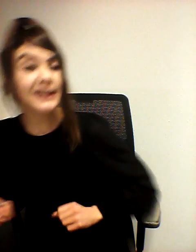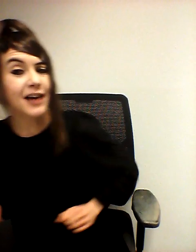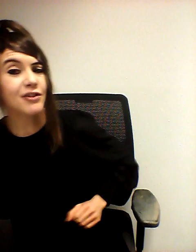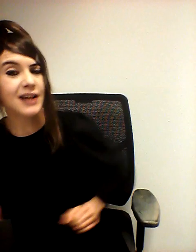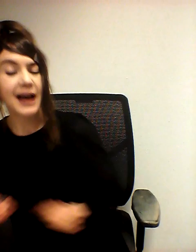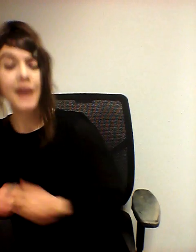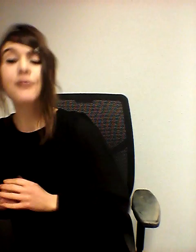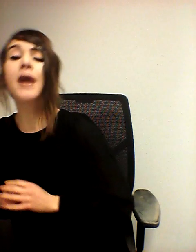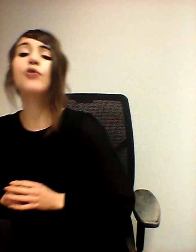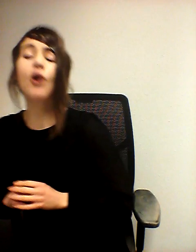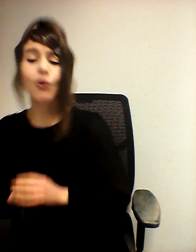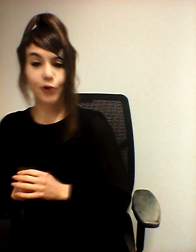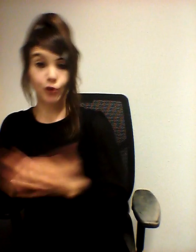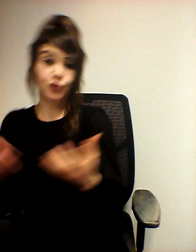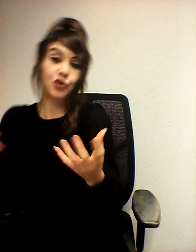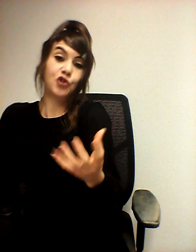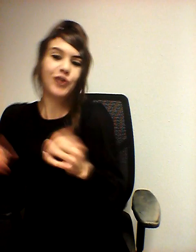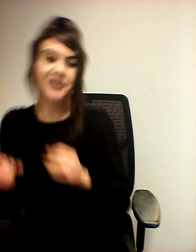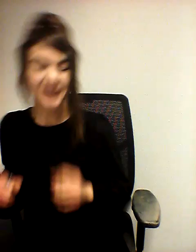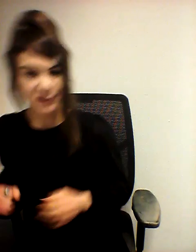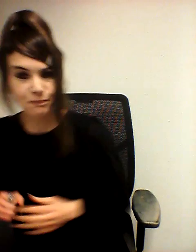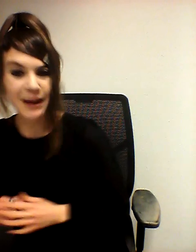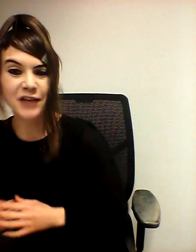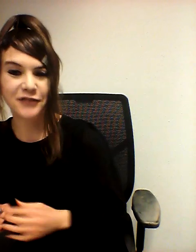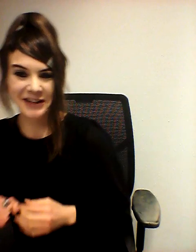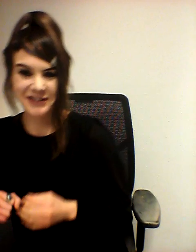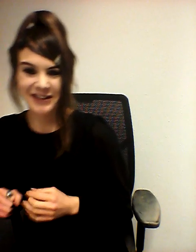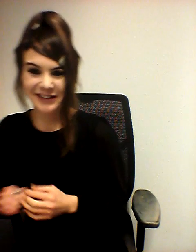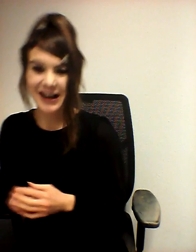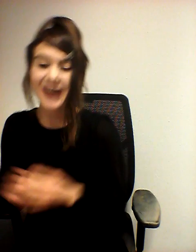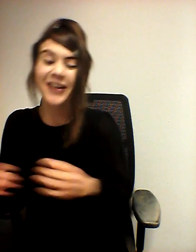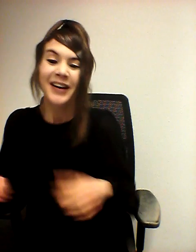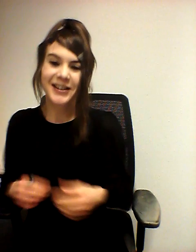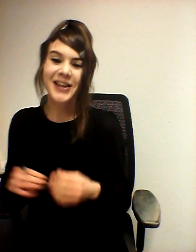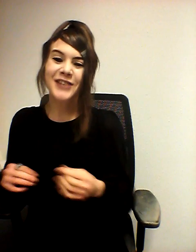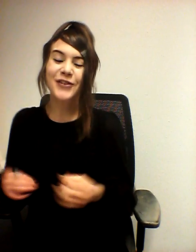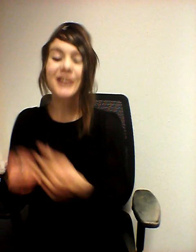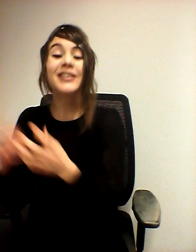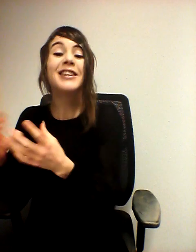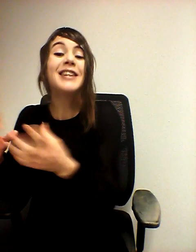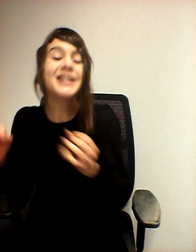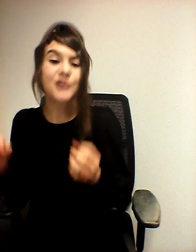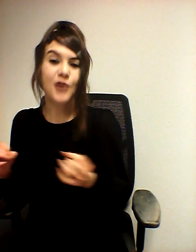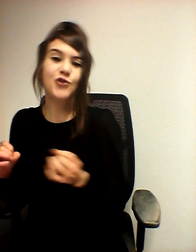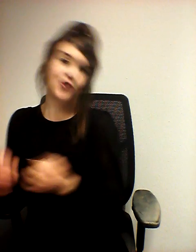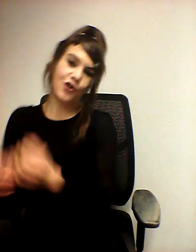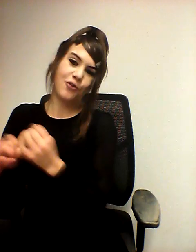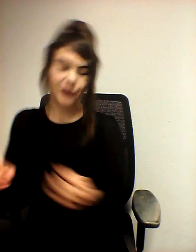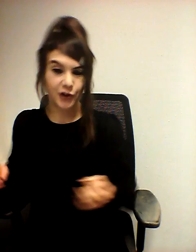jouw lijf hebben ook een soort spijsverteringskanaal. Dat worden lysosomen